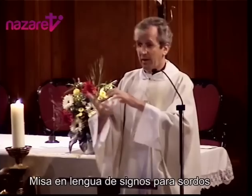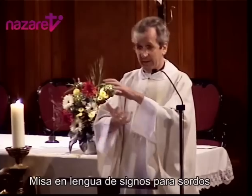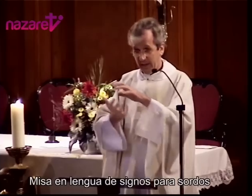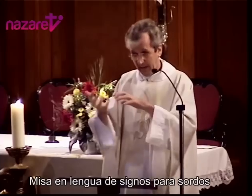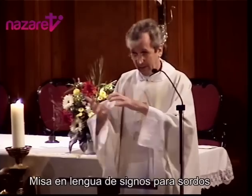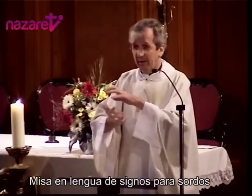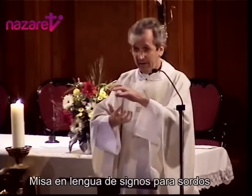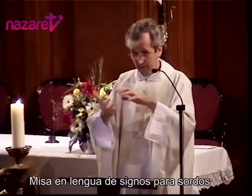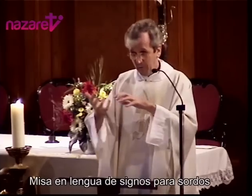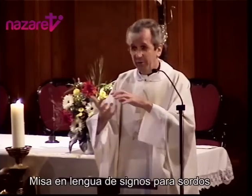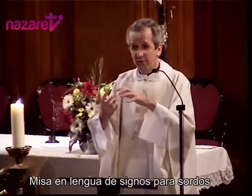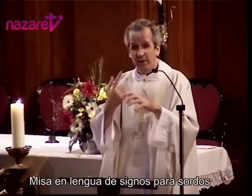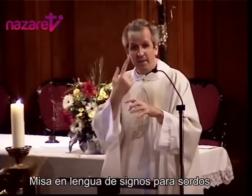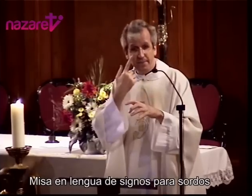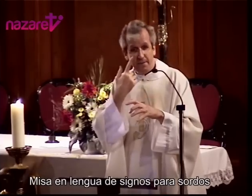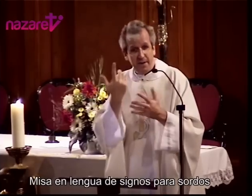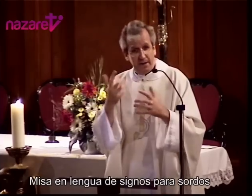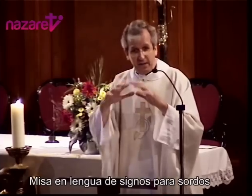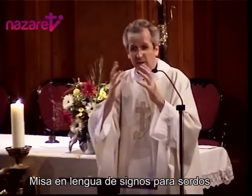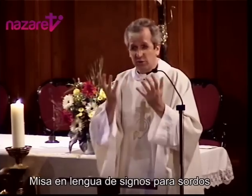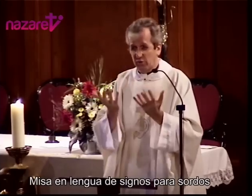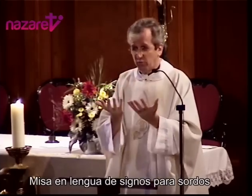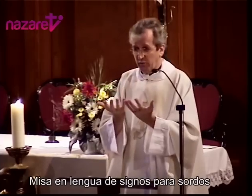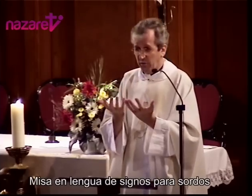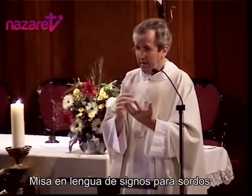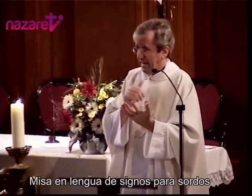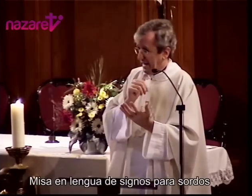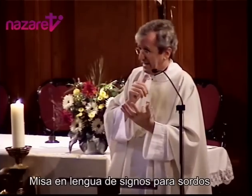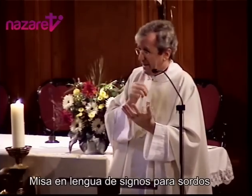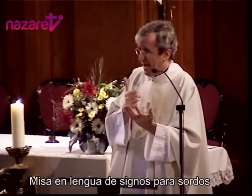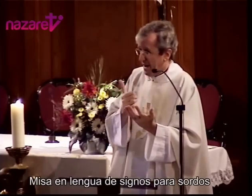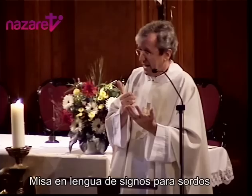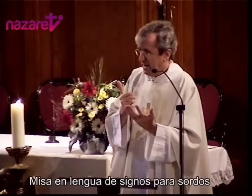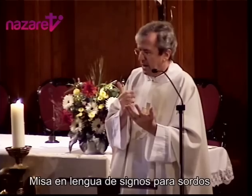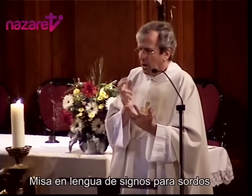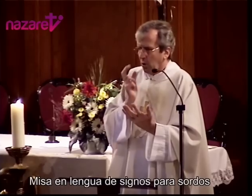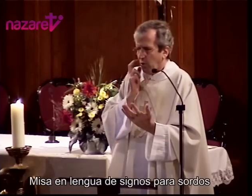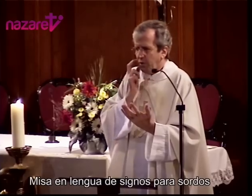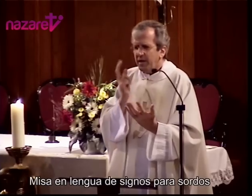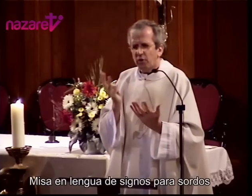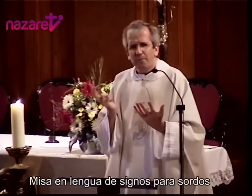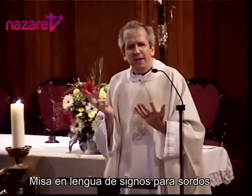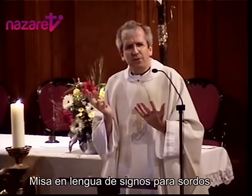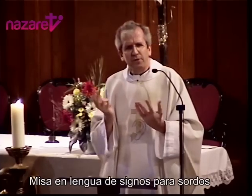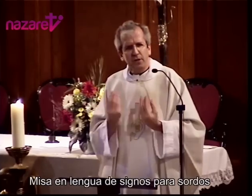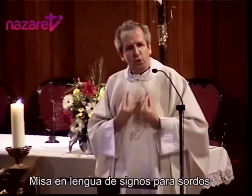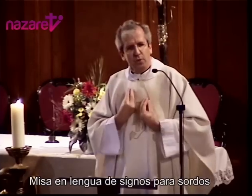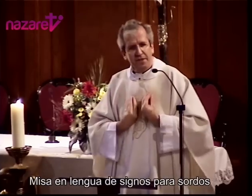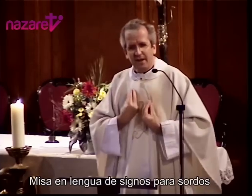de revolución, de ver que nuestro mundo está mal, con un cierto miedo, con una cierta